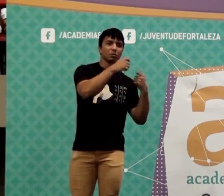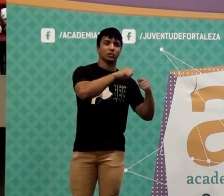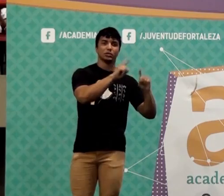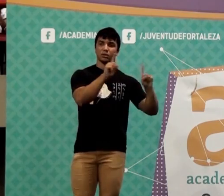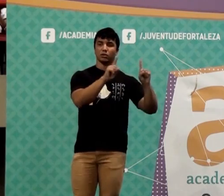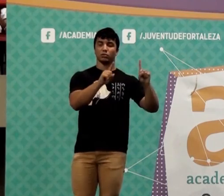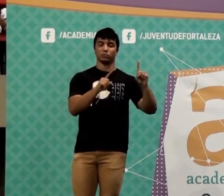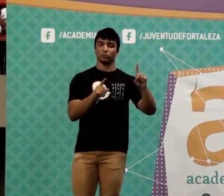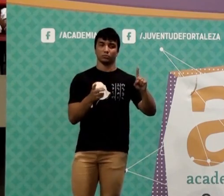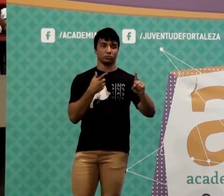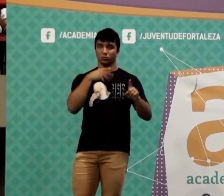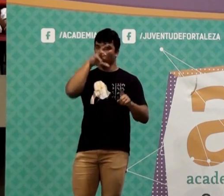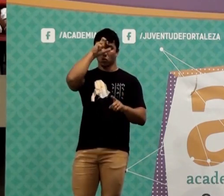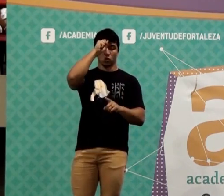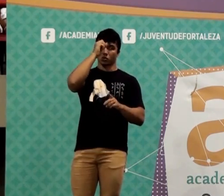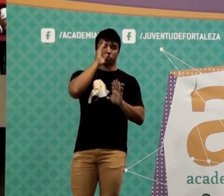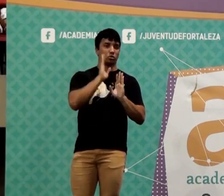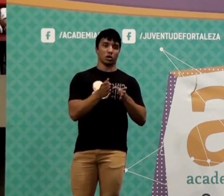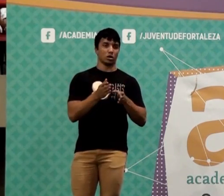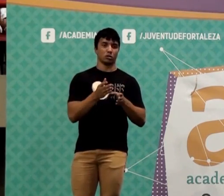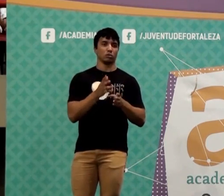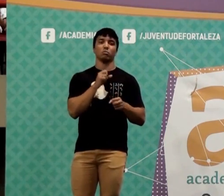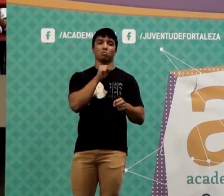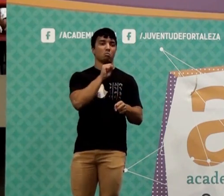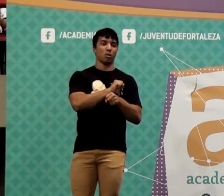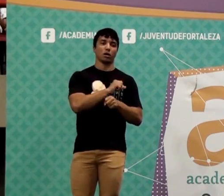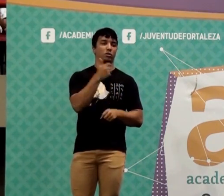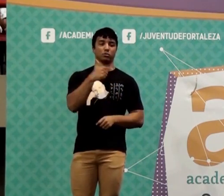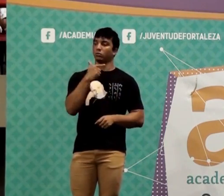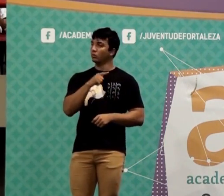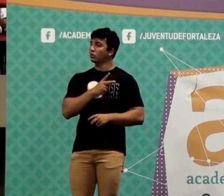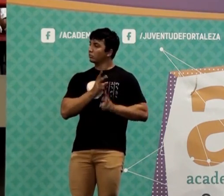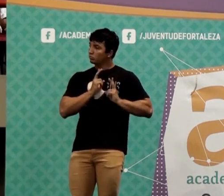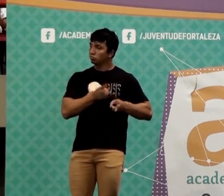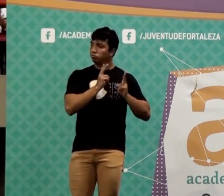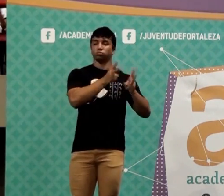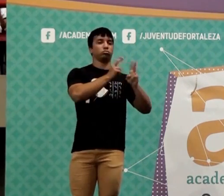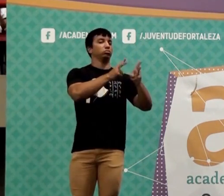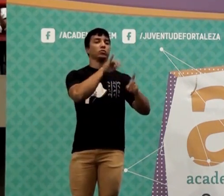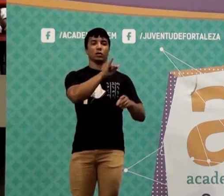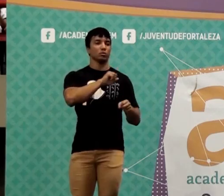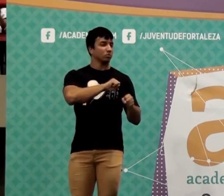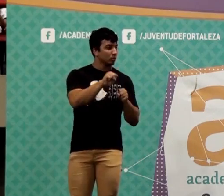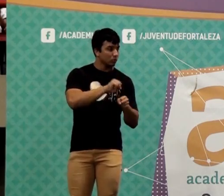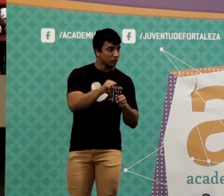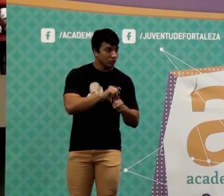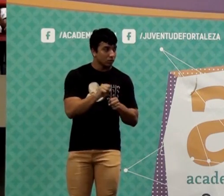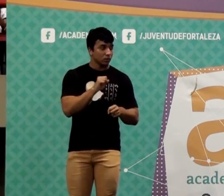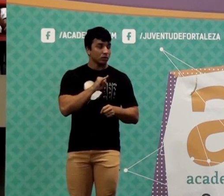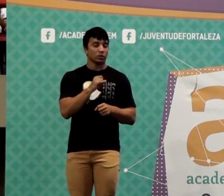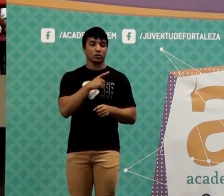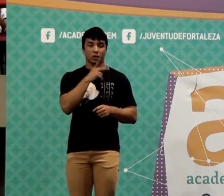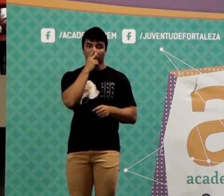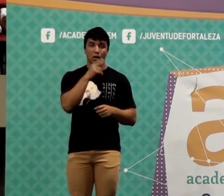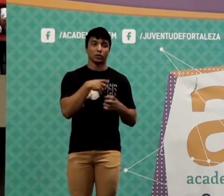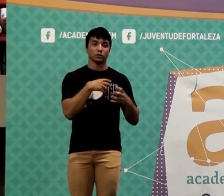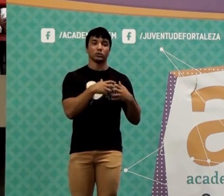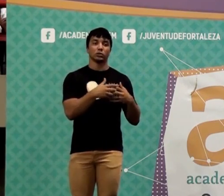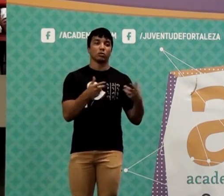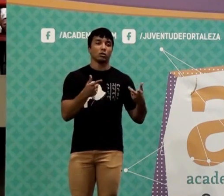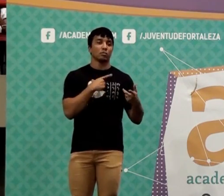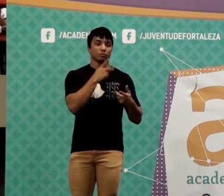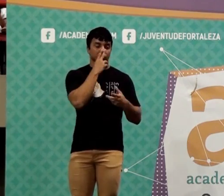estava matando eram sem alma? Então ele acreditou. Só tem um detalhe. Cuidado com o que você diz para o templário, viu? Porque o templário tinha o seguinte